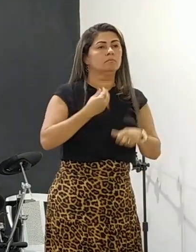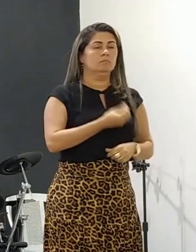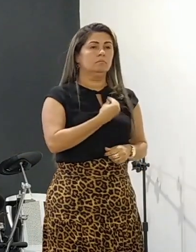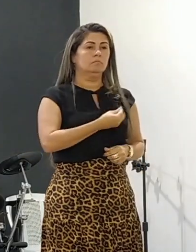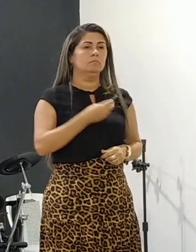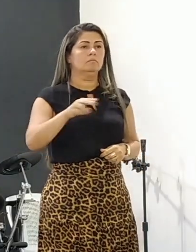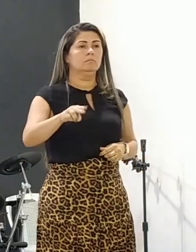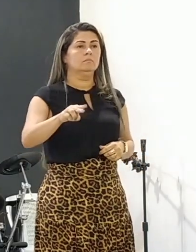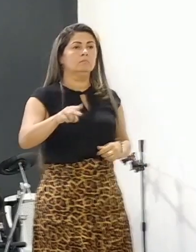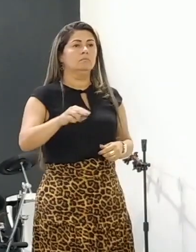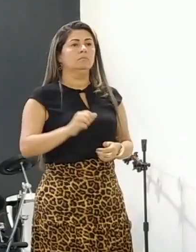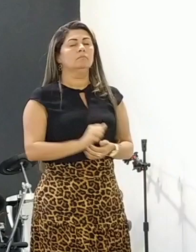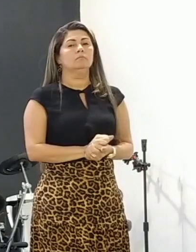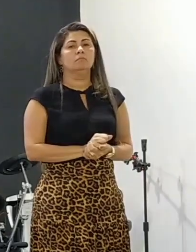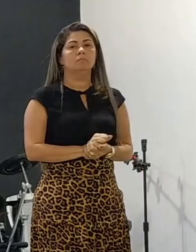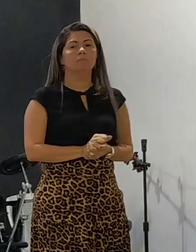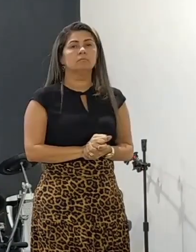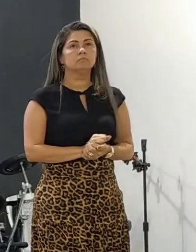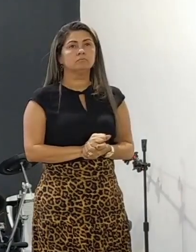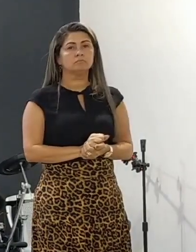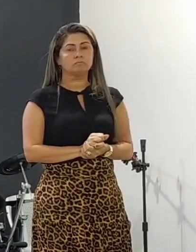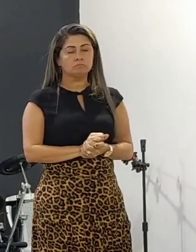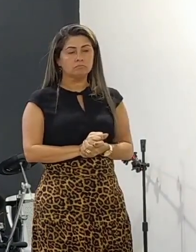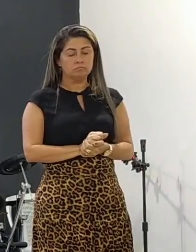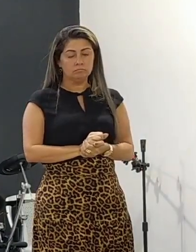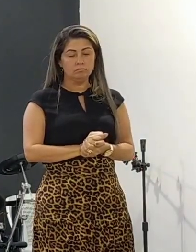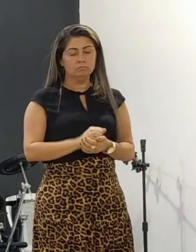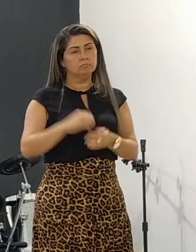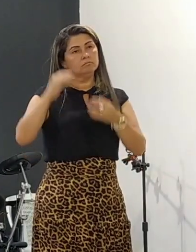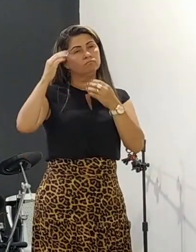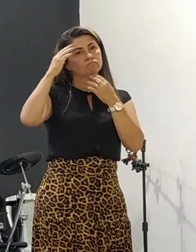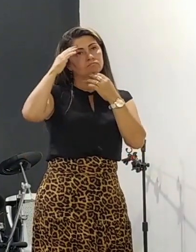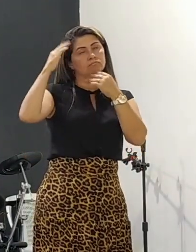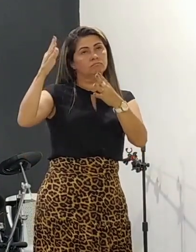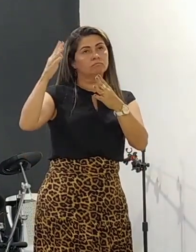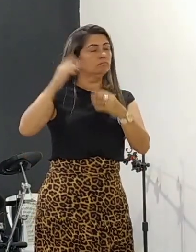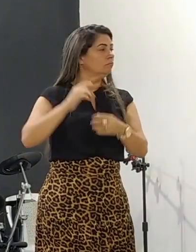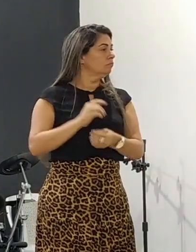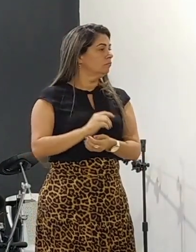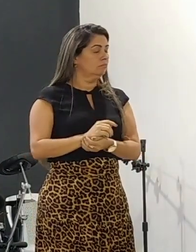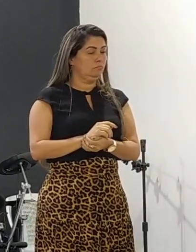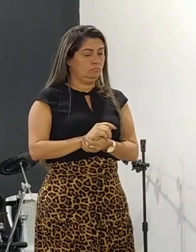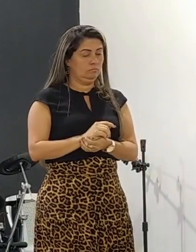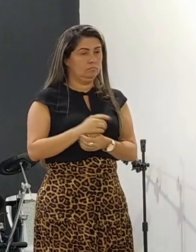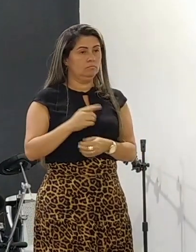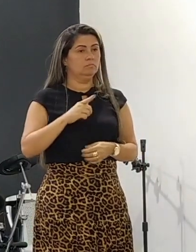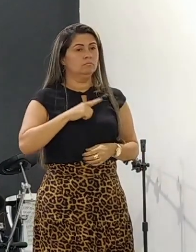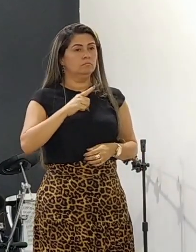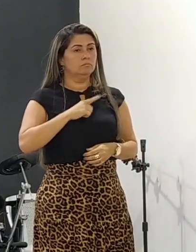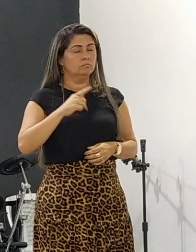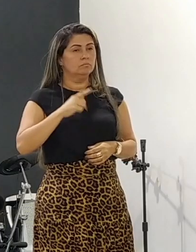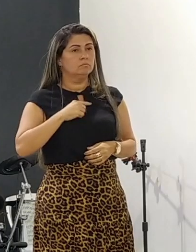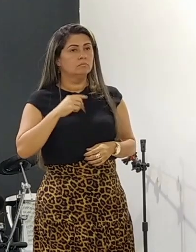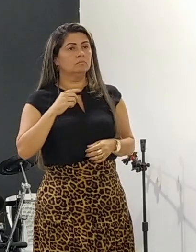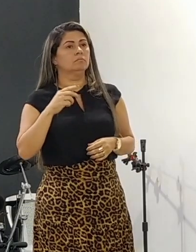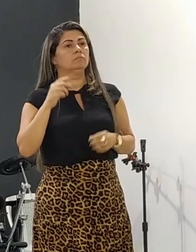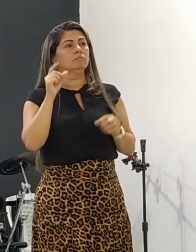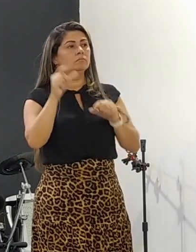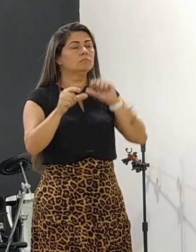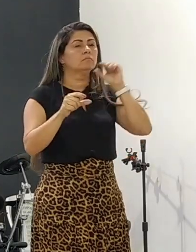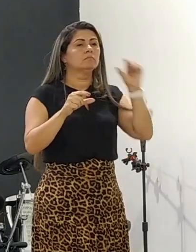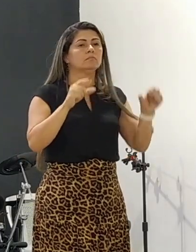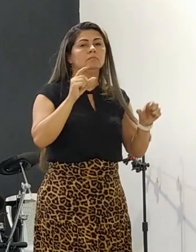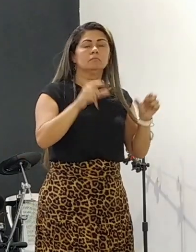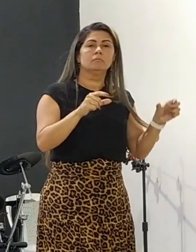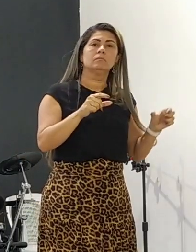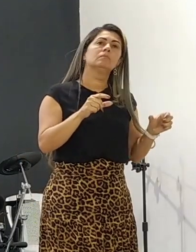dos irmãos. É interessante ter falado aí sobre gratidão, né? Ontem nós estivemos ministrando também uma palavra num evento